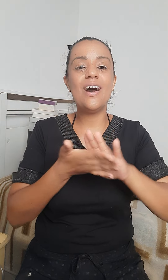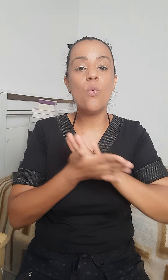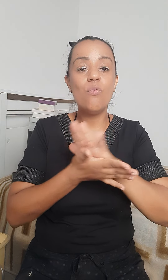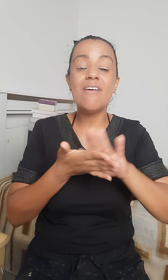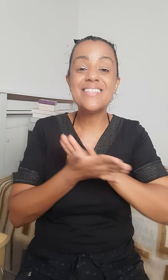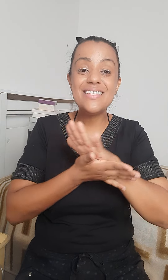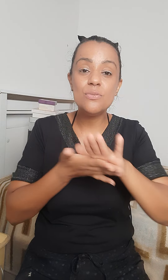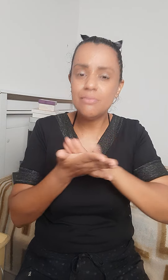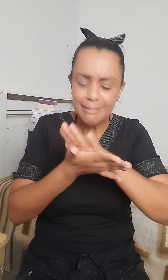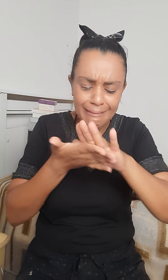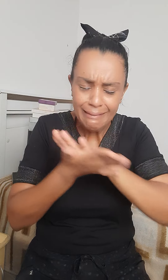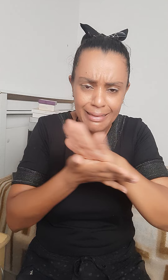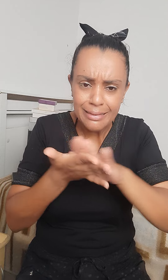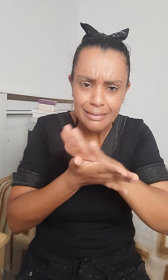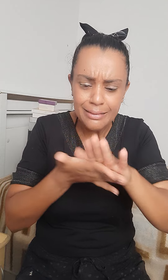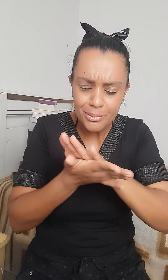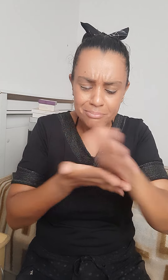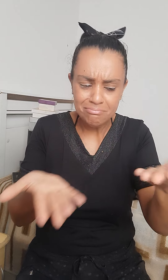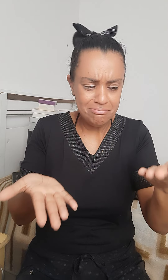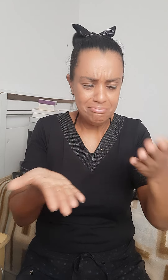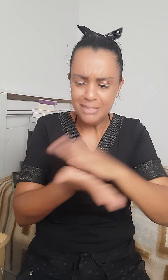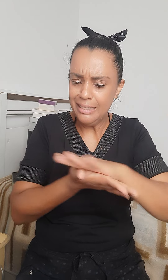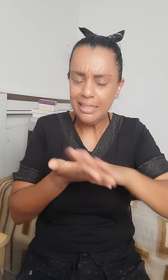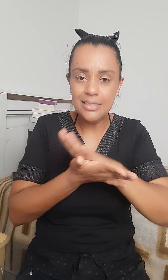algo vazio, não tem nada ali, ó. Tem nada ali.